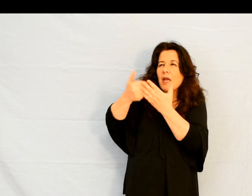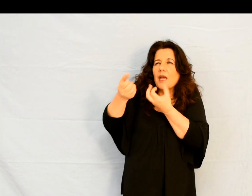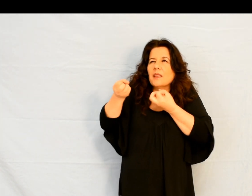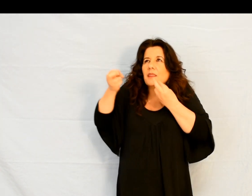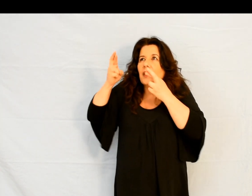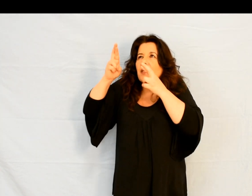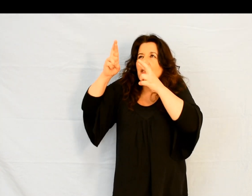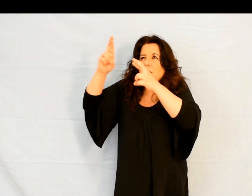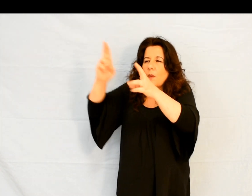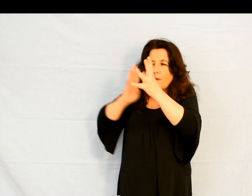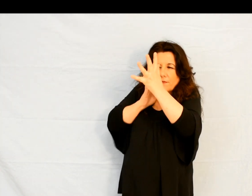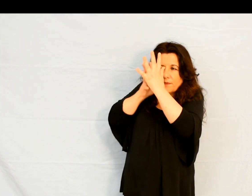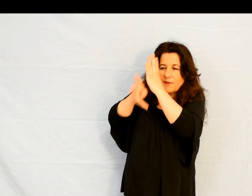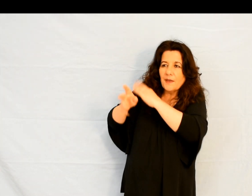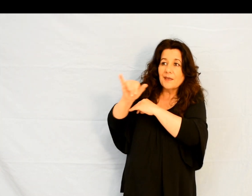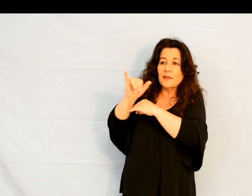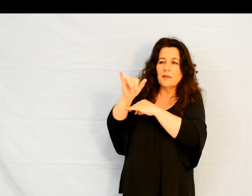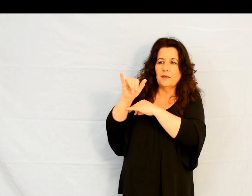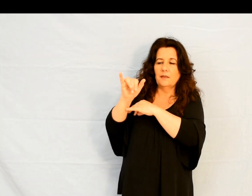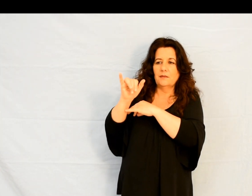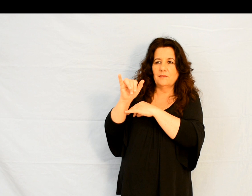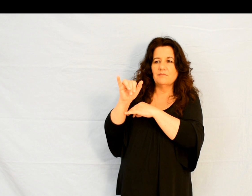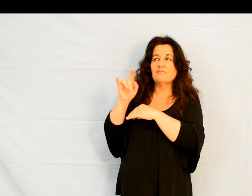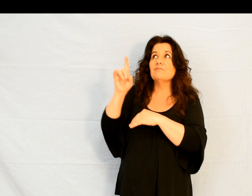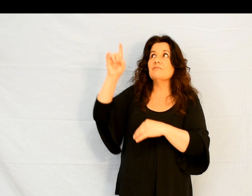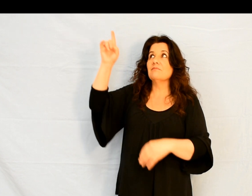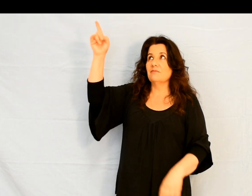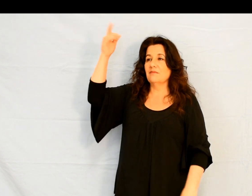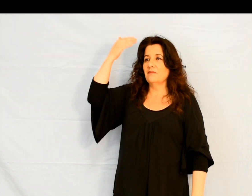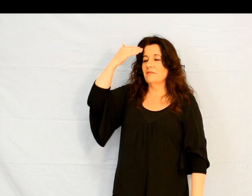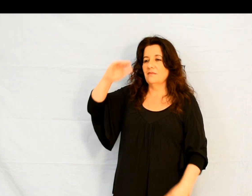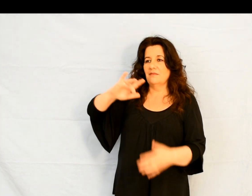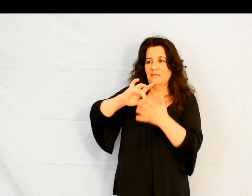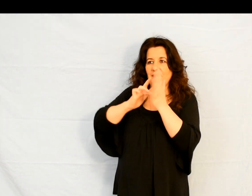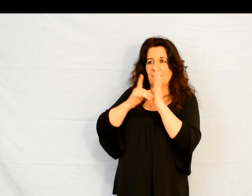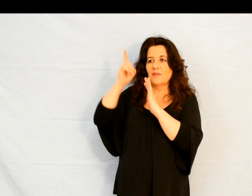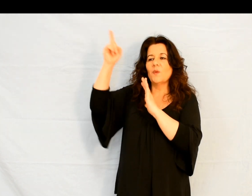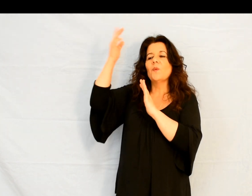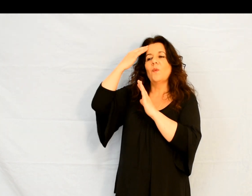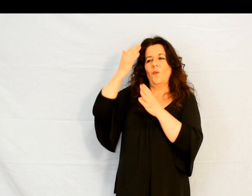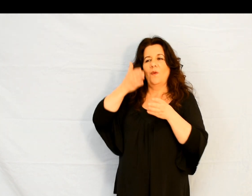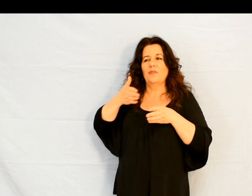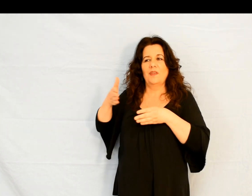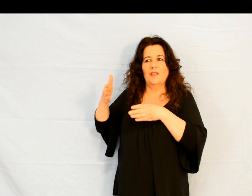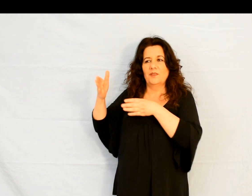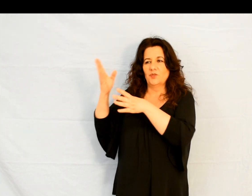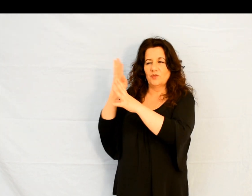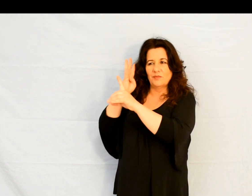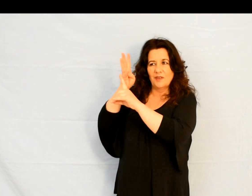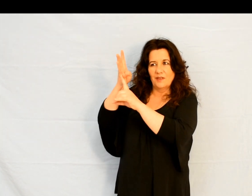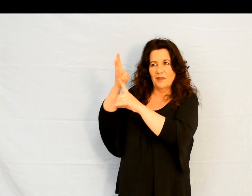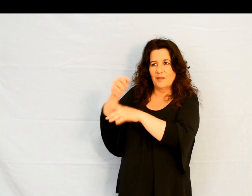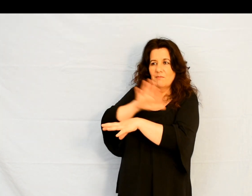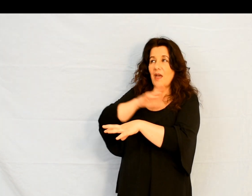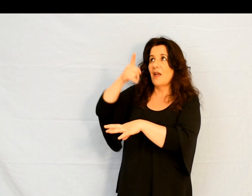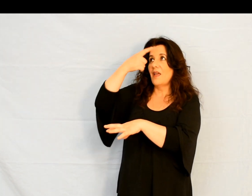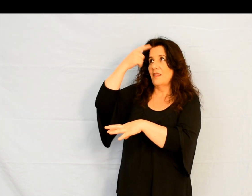Celui qui sait tout en connaît le chemin. Il l'a découvert par son intelligence.